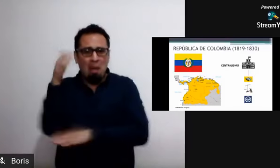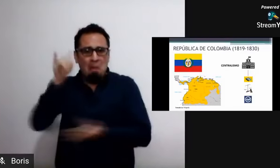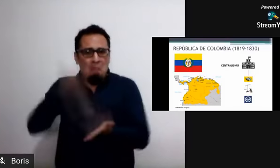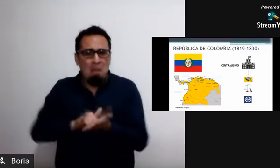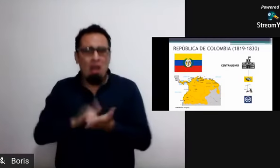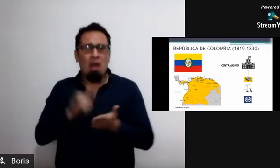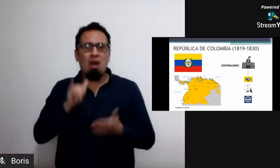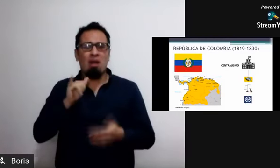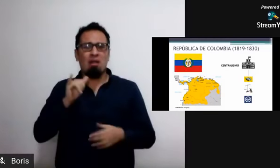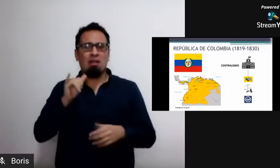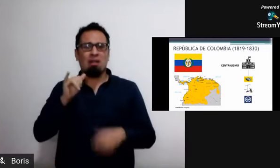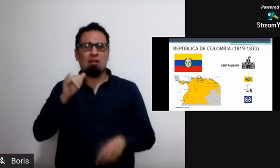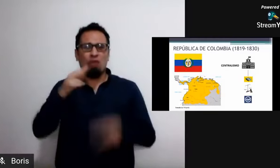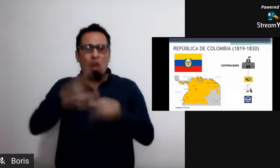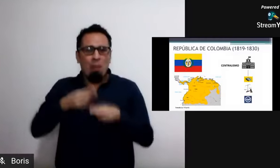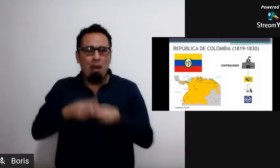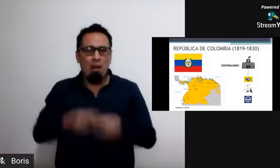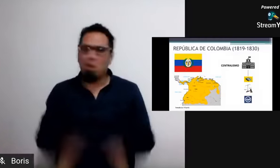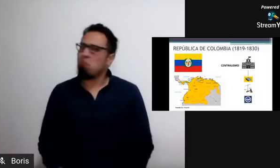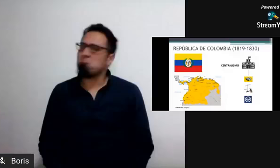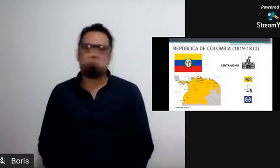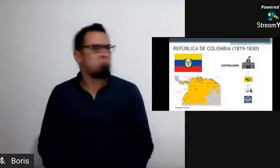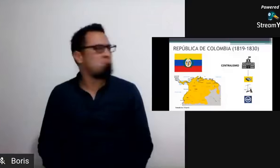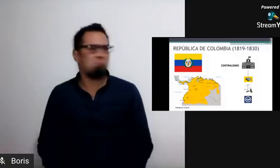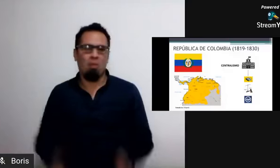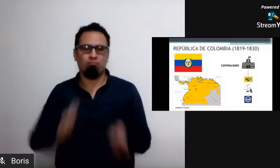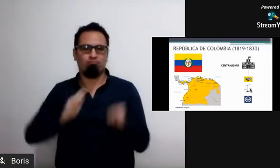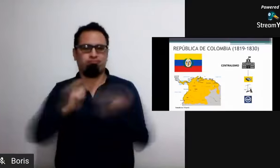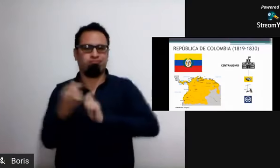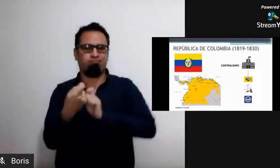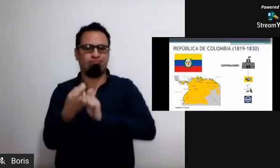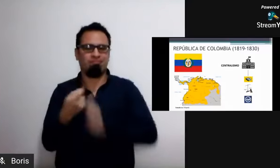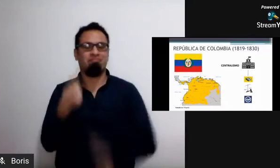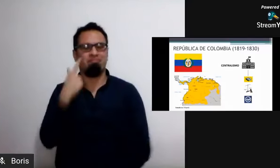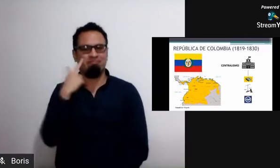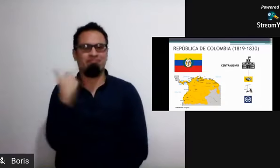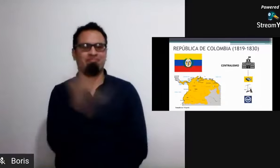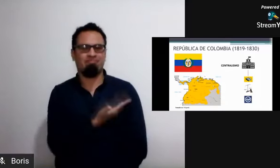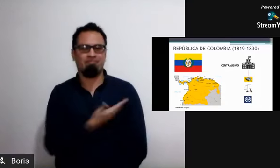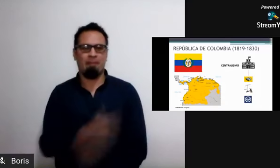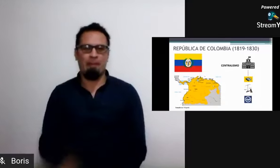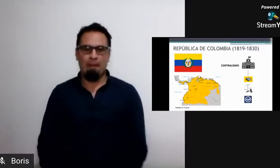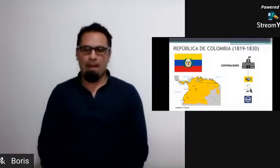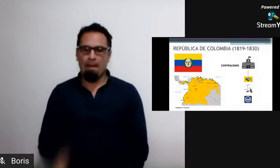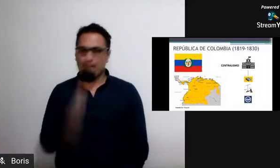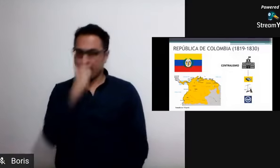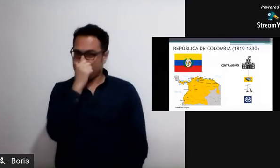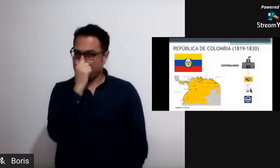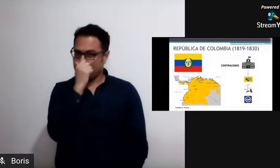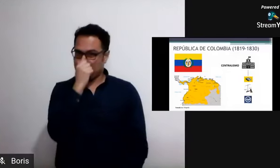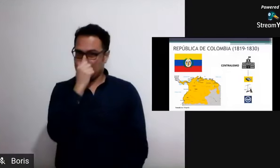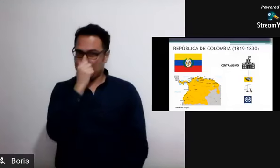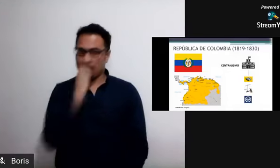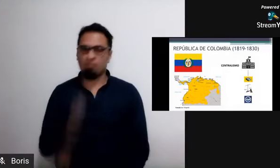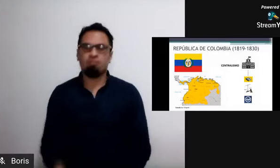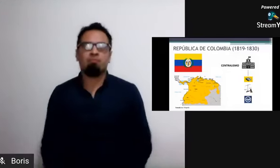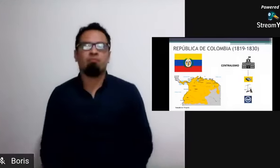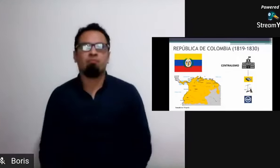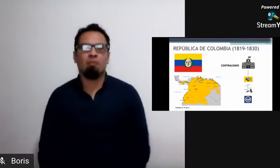1830, entonces empiezan a darse unos cambios, empiezan a surgir unos cambios interesantes. ¿Y qué sucede? Ya